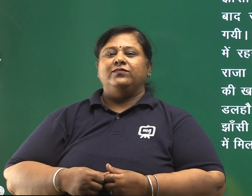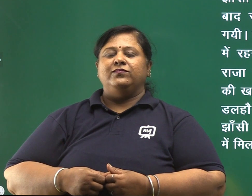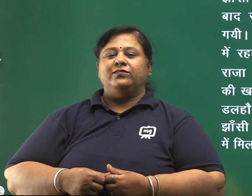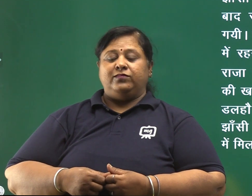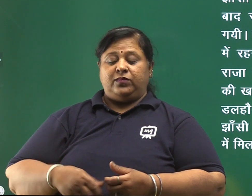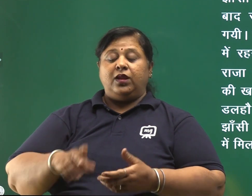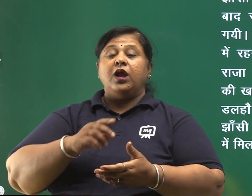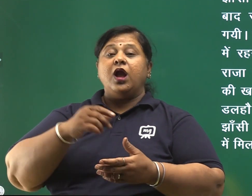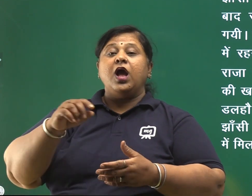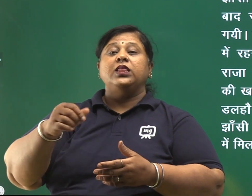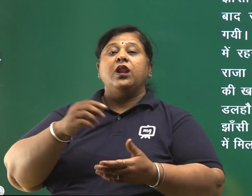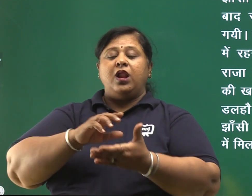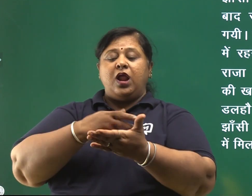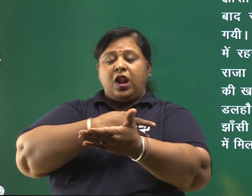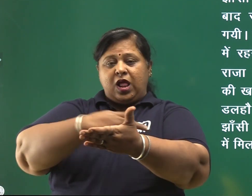गंगाधर राव की